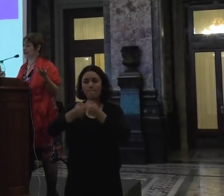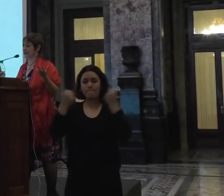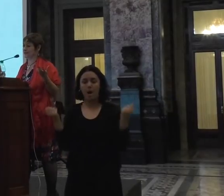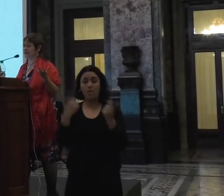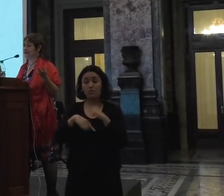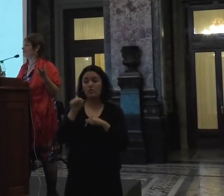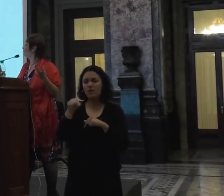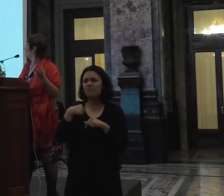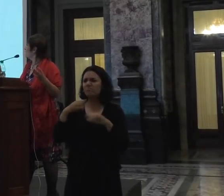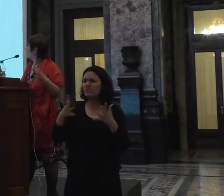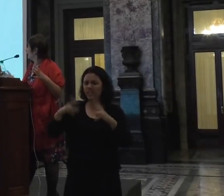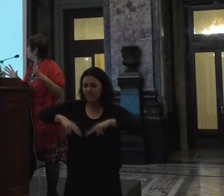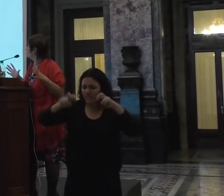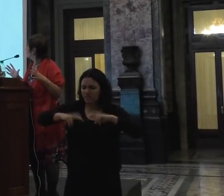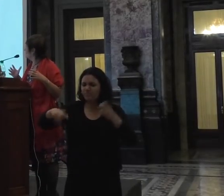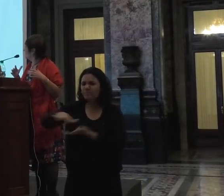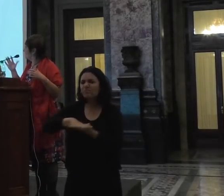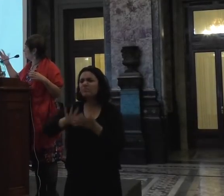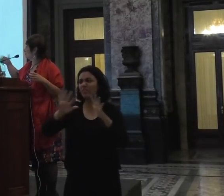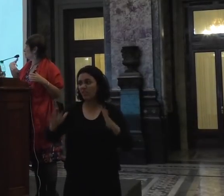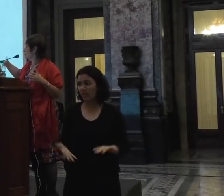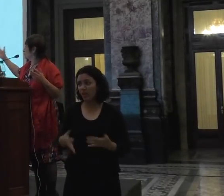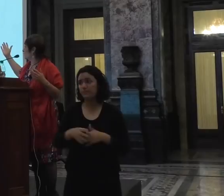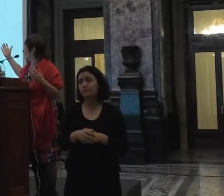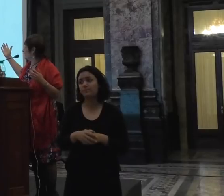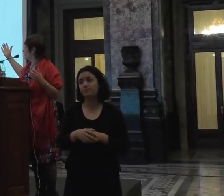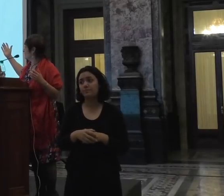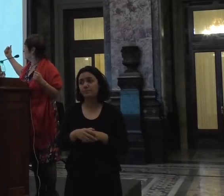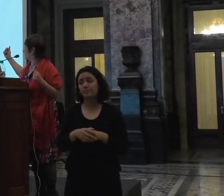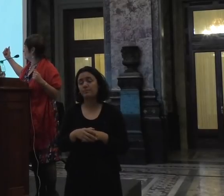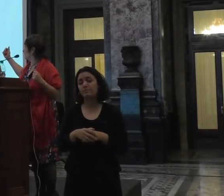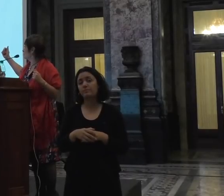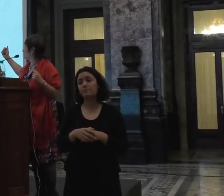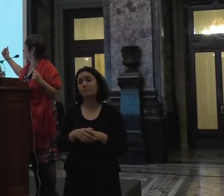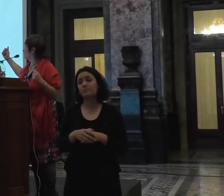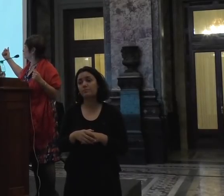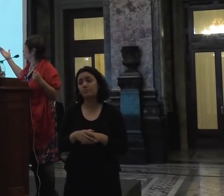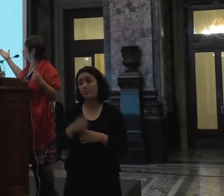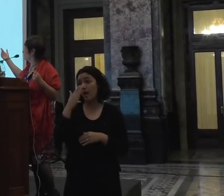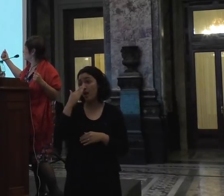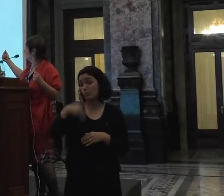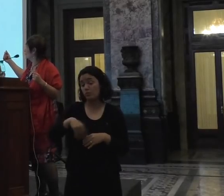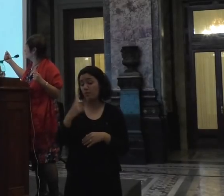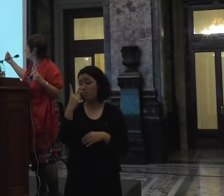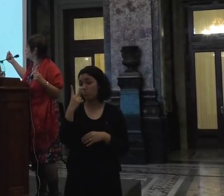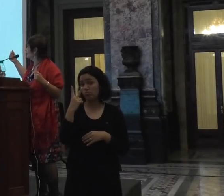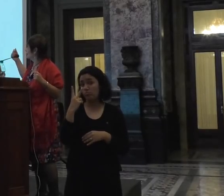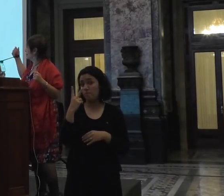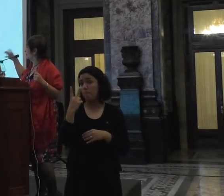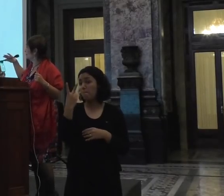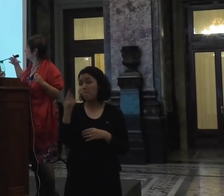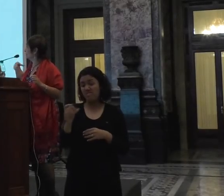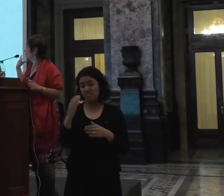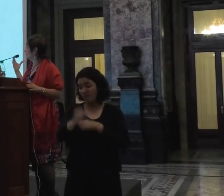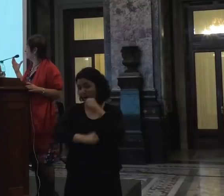refiero concretamente? Bueno, durante las últimas dos décadas o tres,